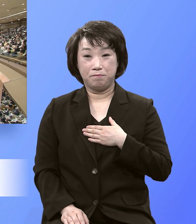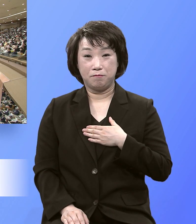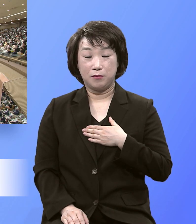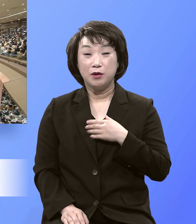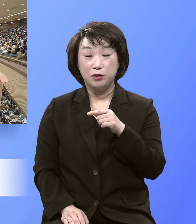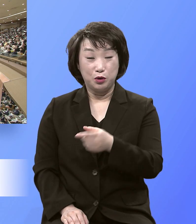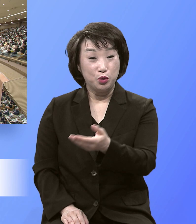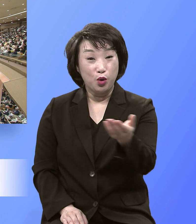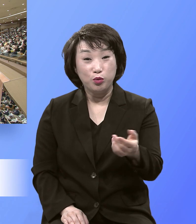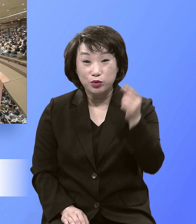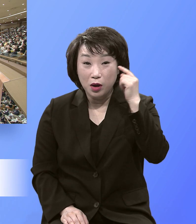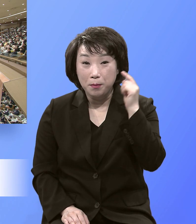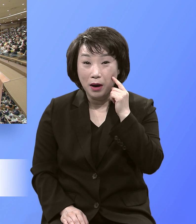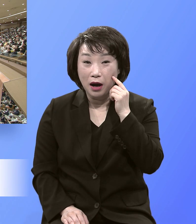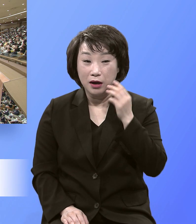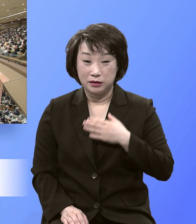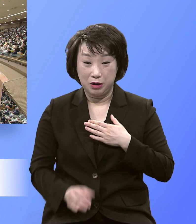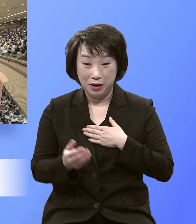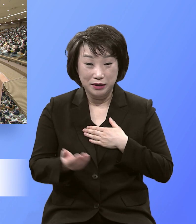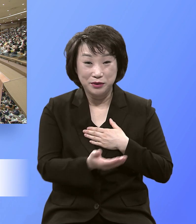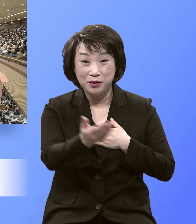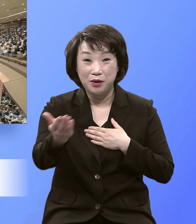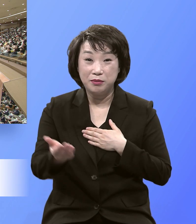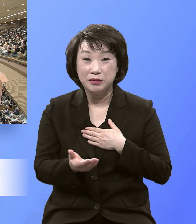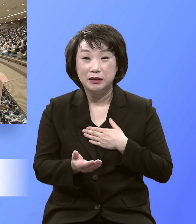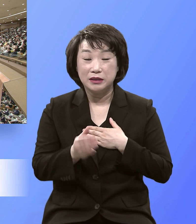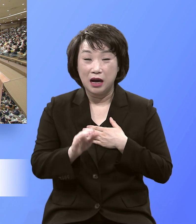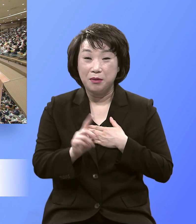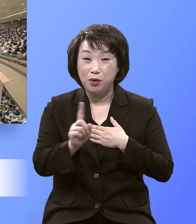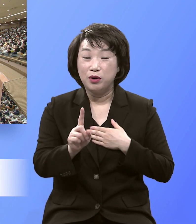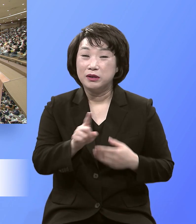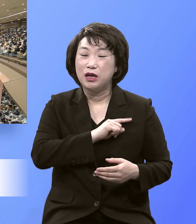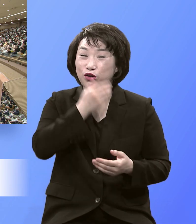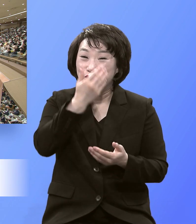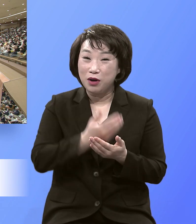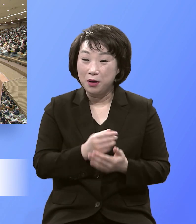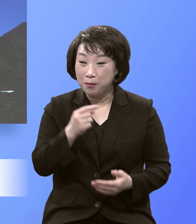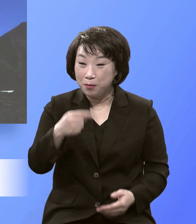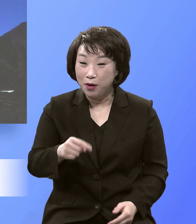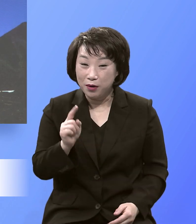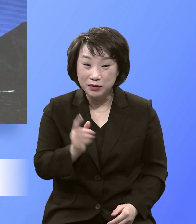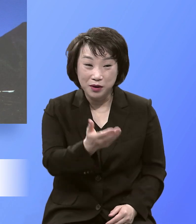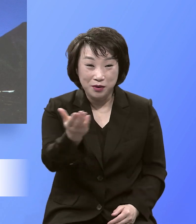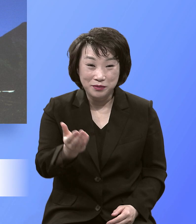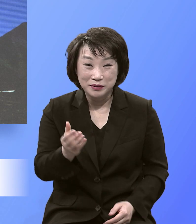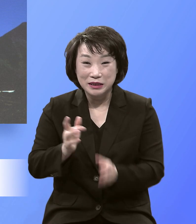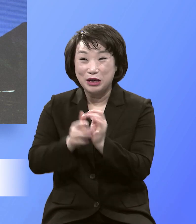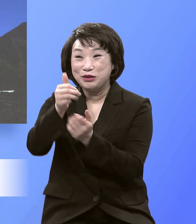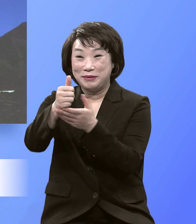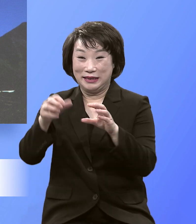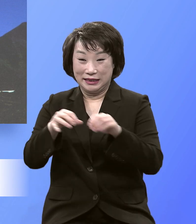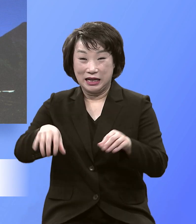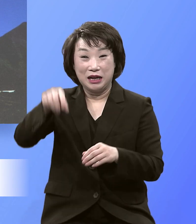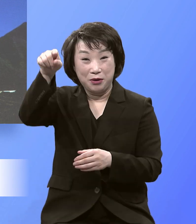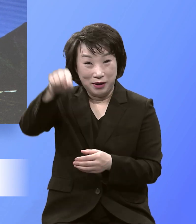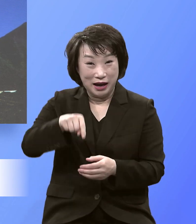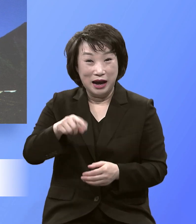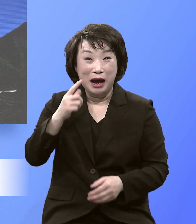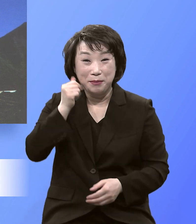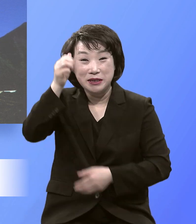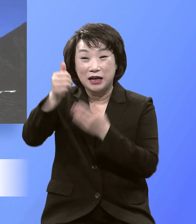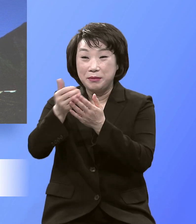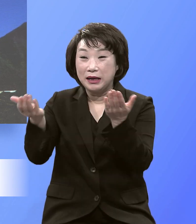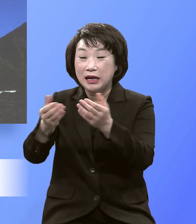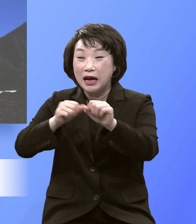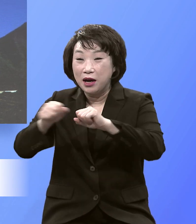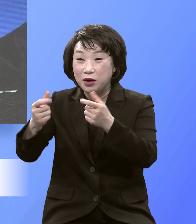그게 잘 보세요, 여러분. 나와 여러분들은 무엇이 가장 소중하냐? 예수님이 이 땅에 와서 아버지 일을